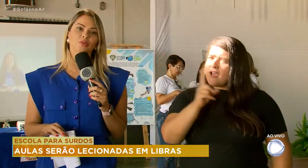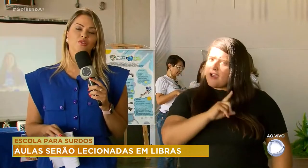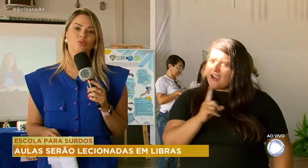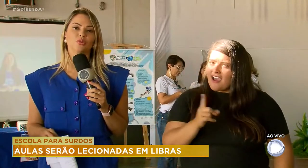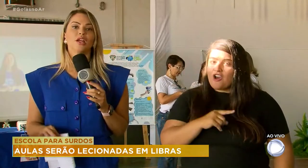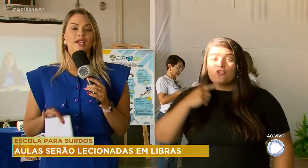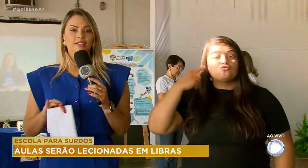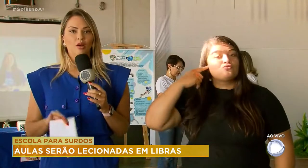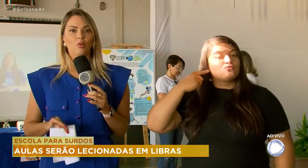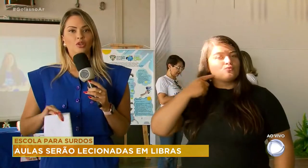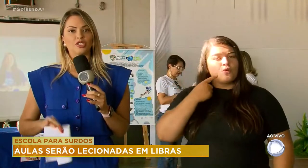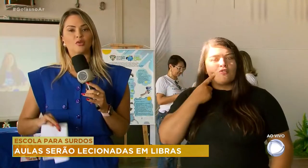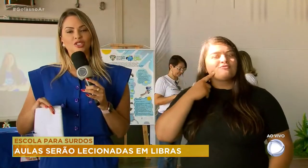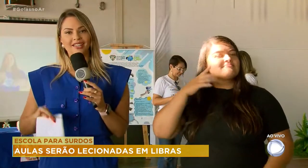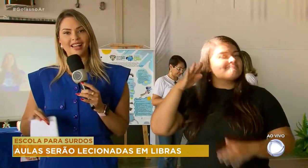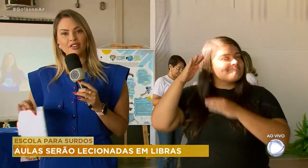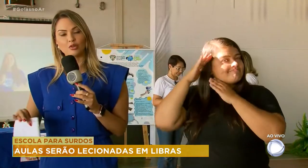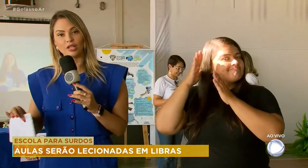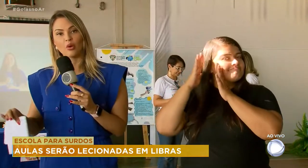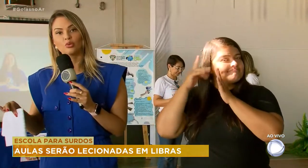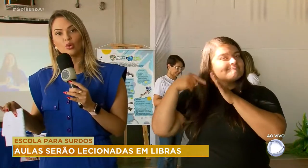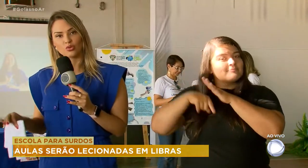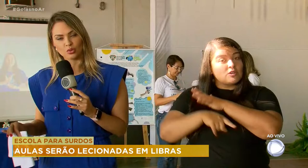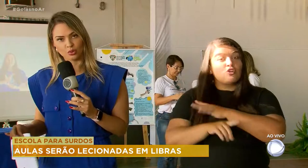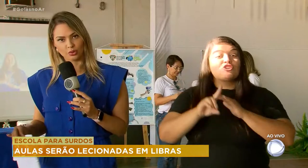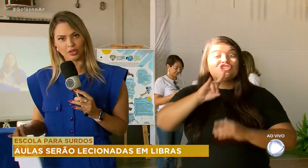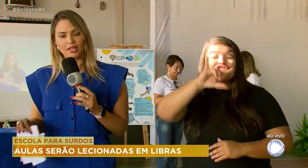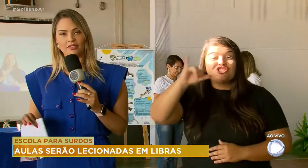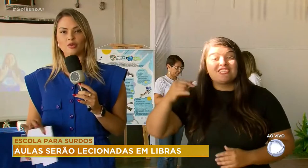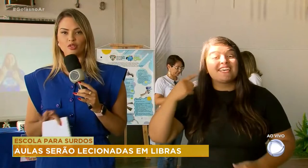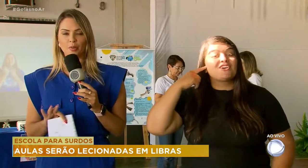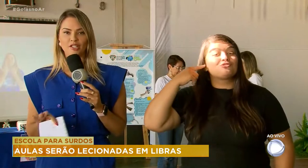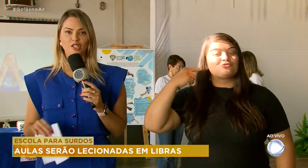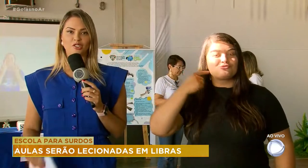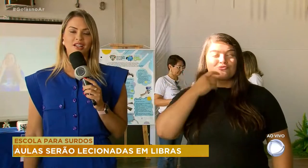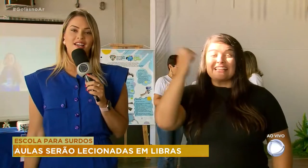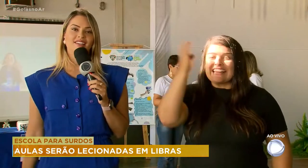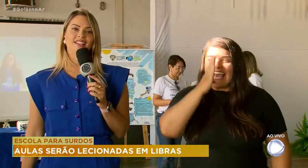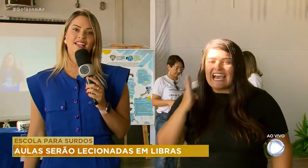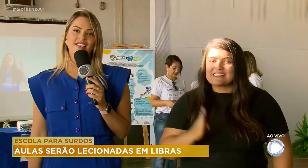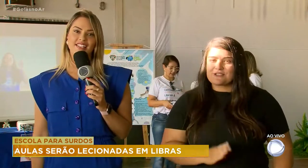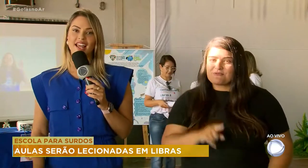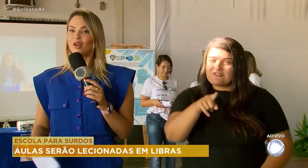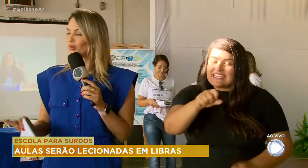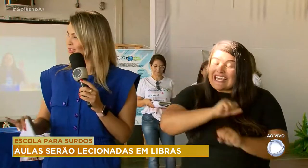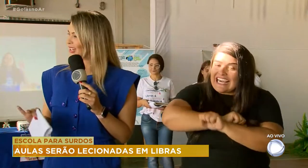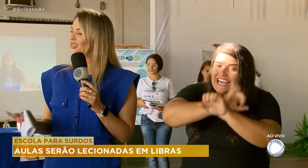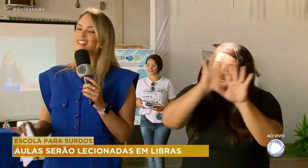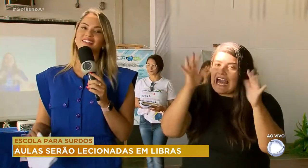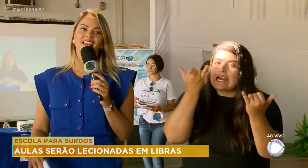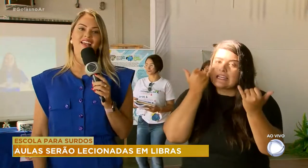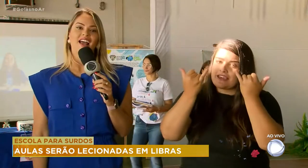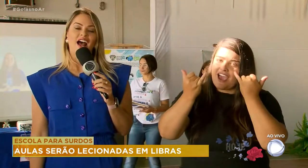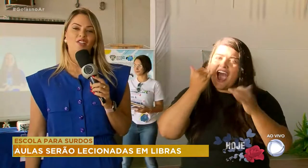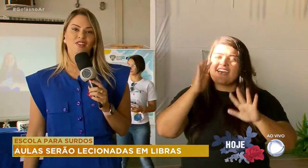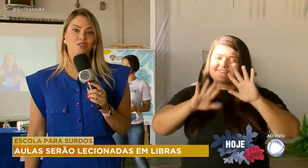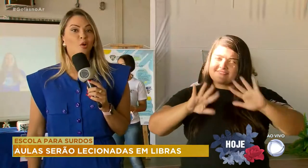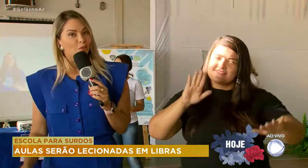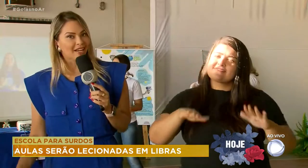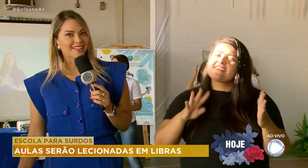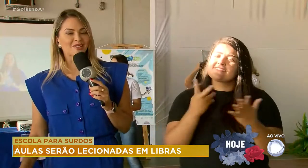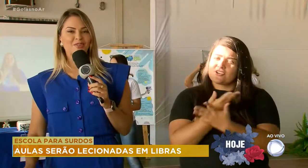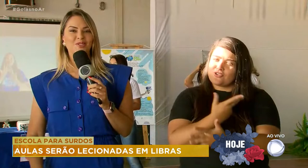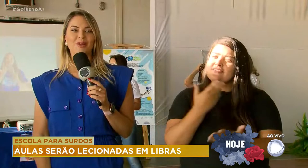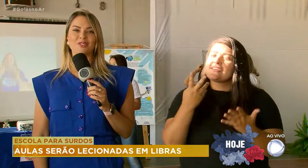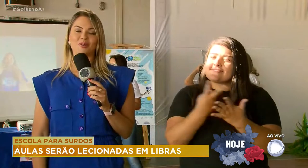mundo que é mudo é surdo. Então, hoje é o Dia Nacional do Surdo, viu, só para a gente esclarecer aí alguns erros que tem, às vezes,